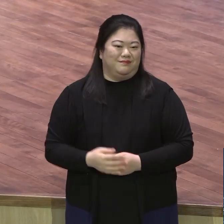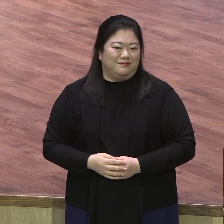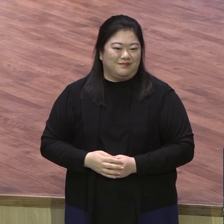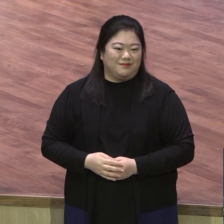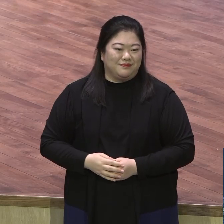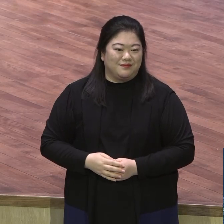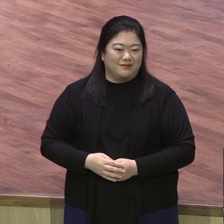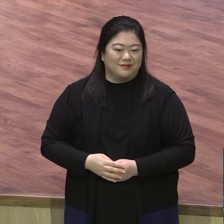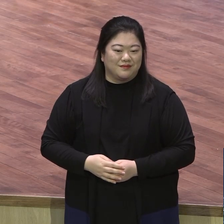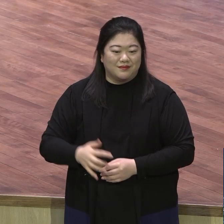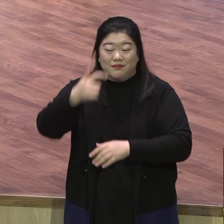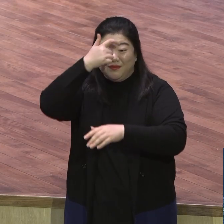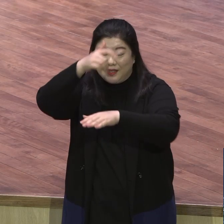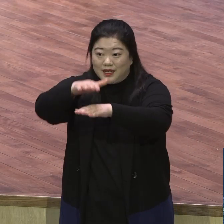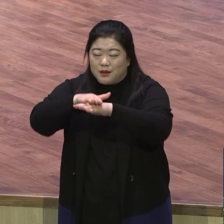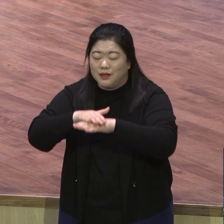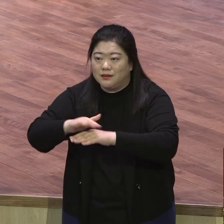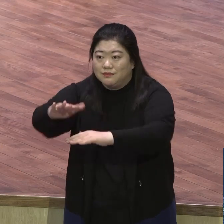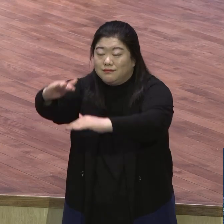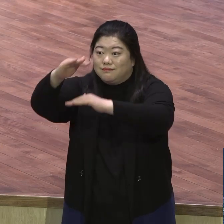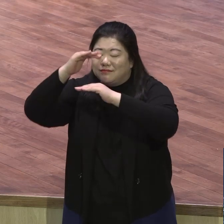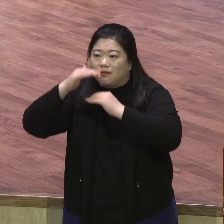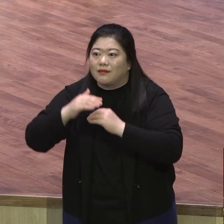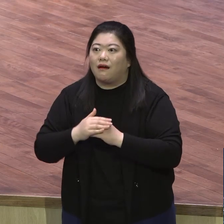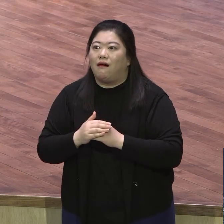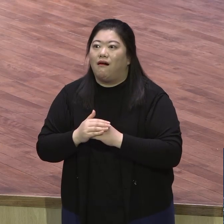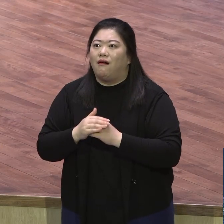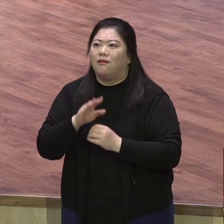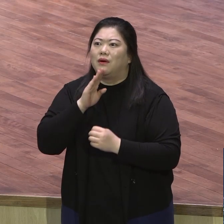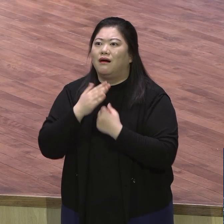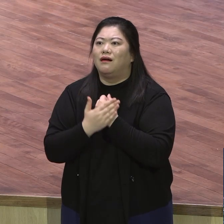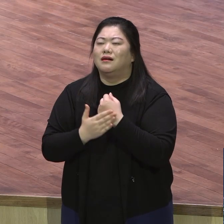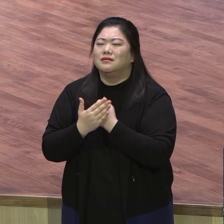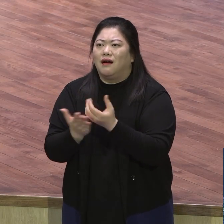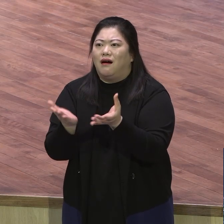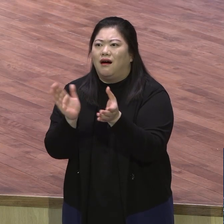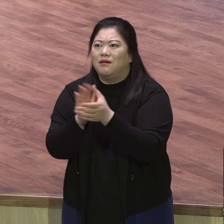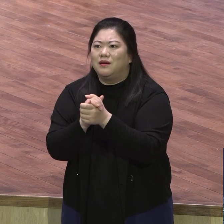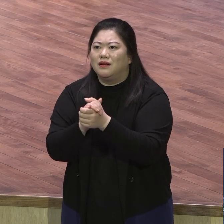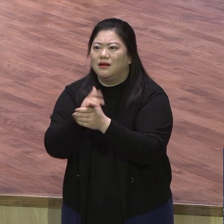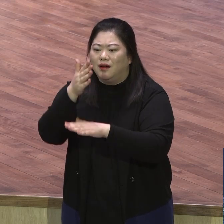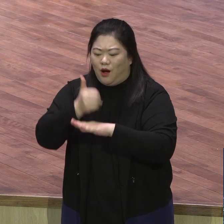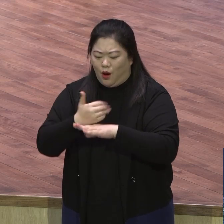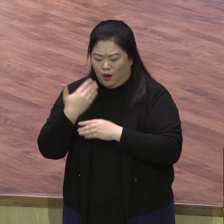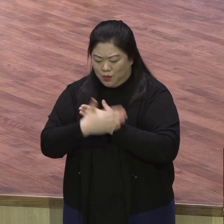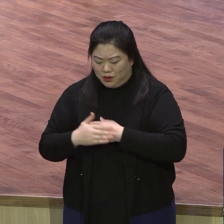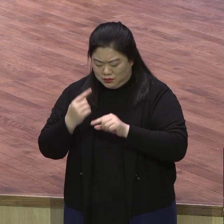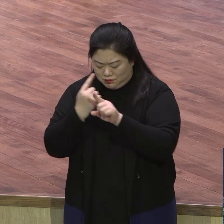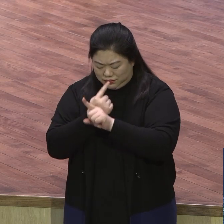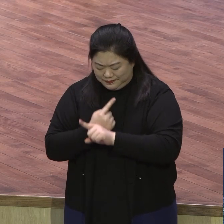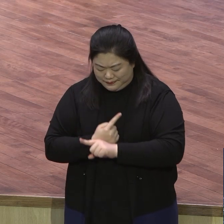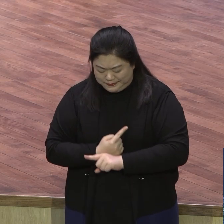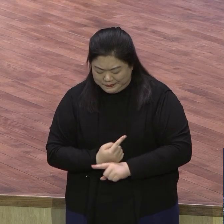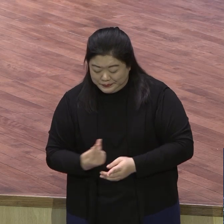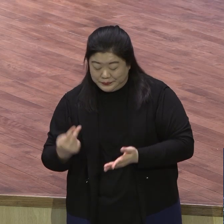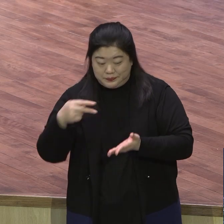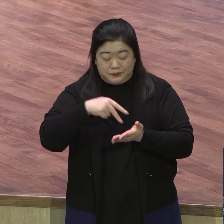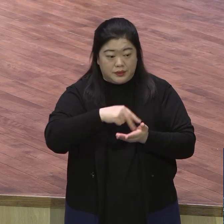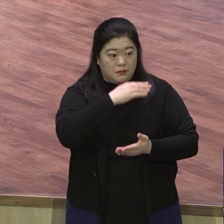통해서 예배를 복음치유가 일어나고 이수사 제자로 서기 때문에 예배